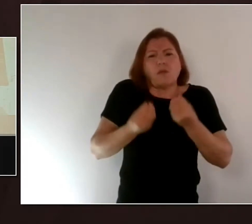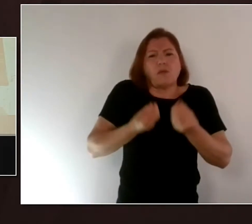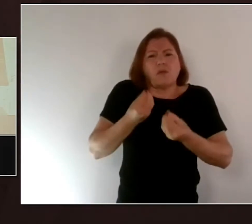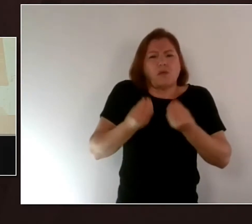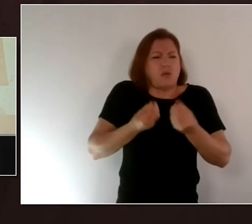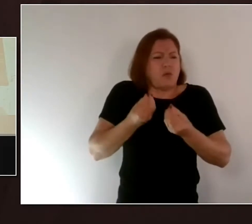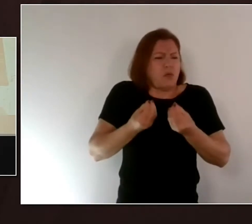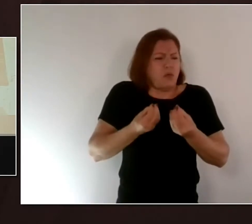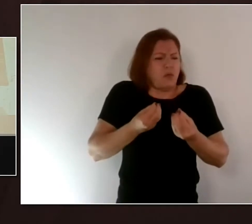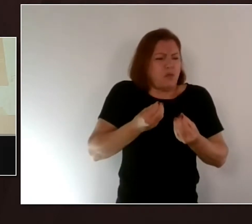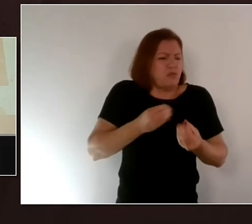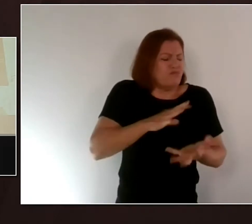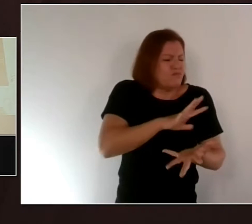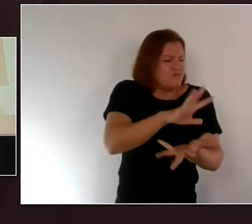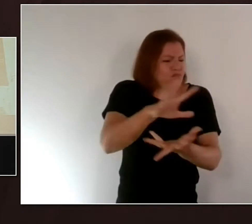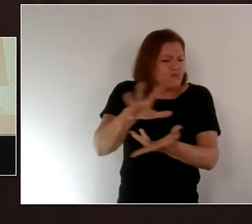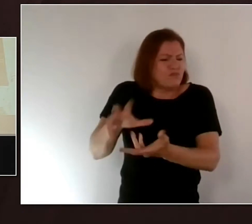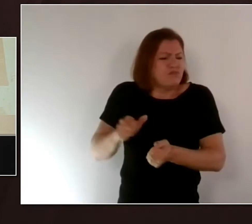mundo